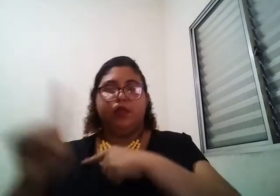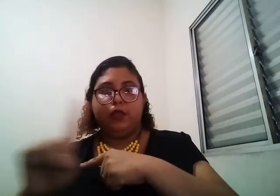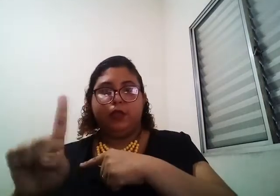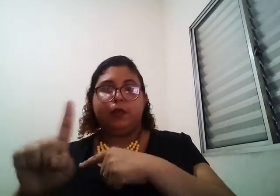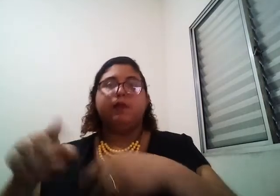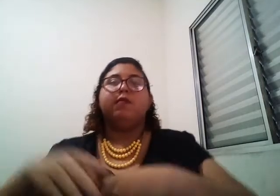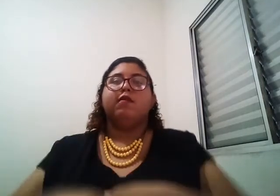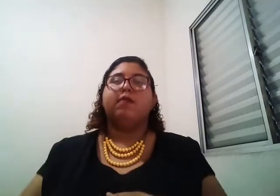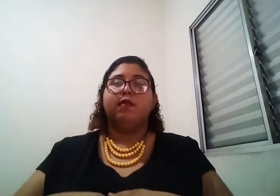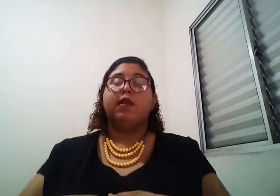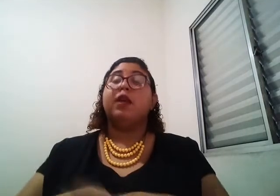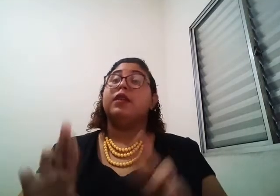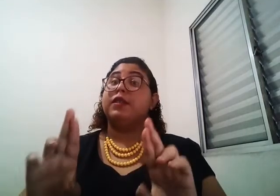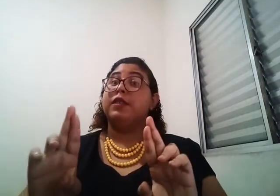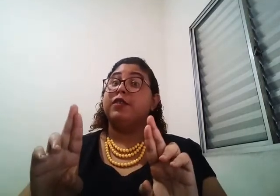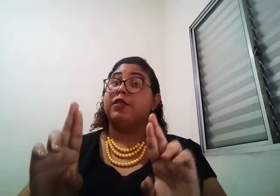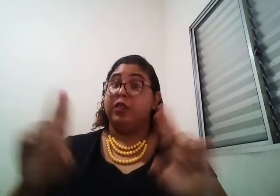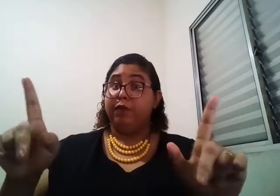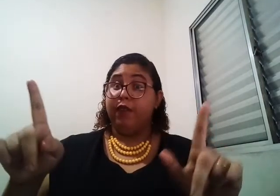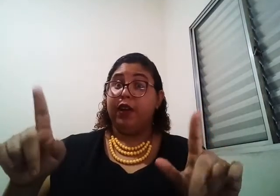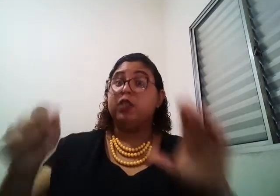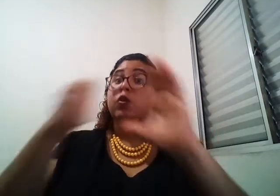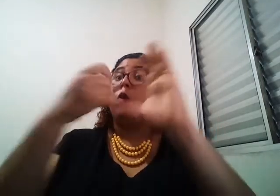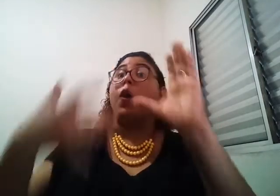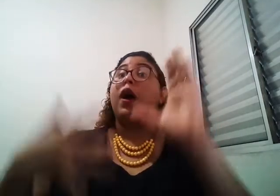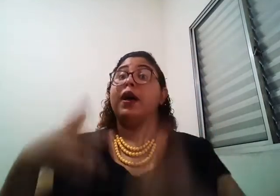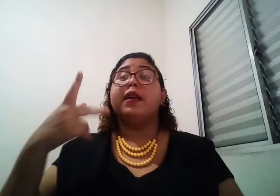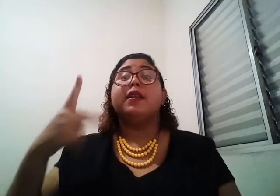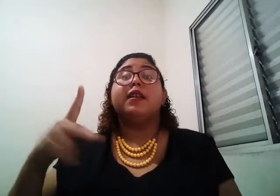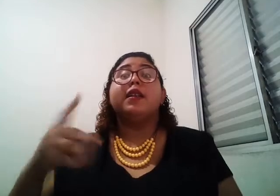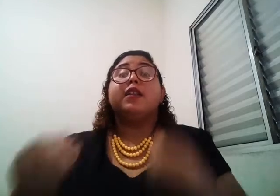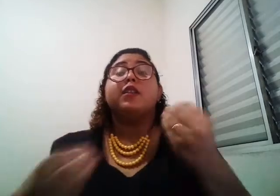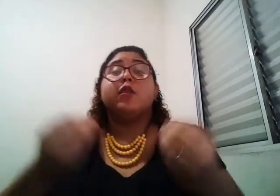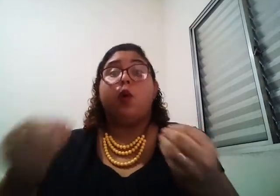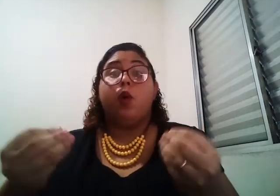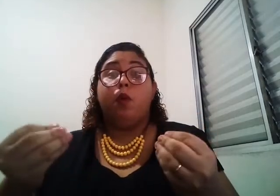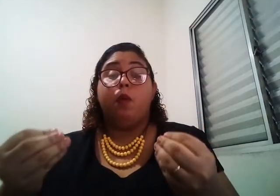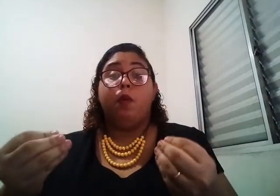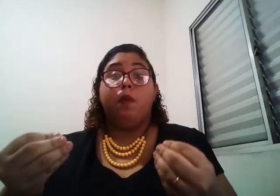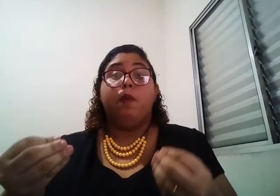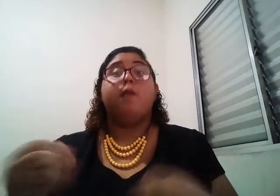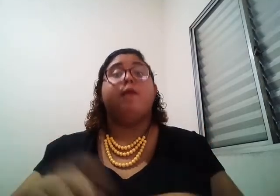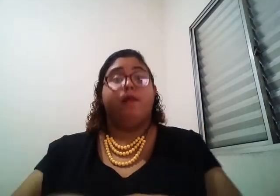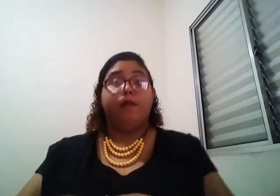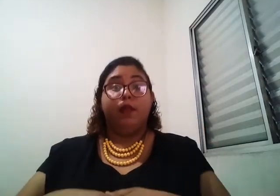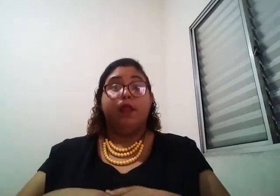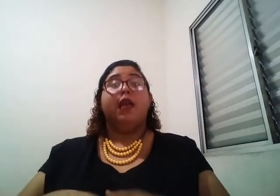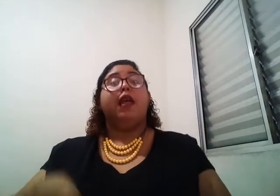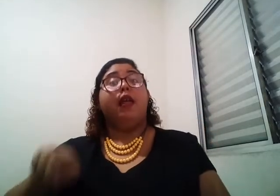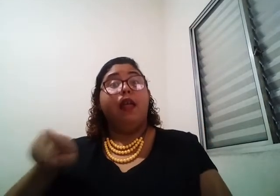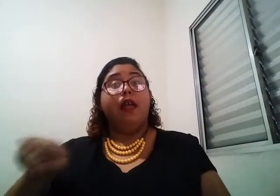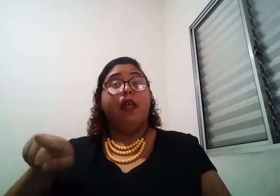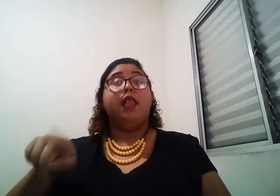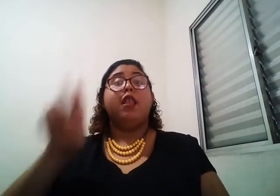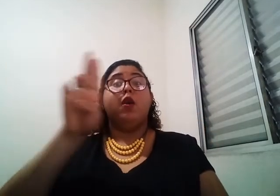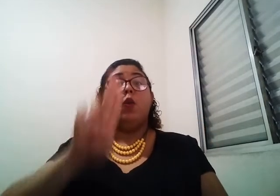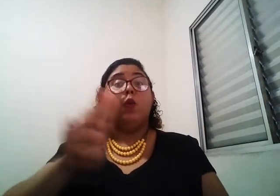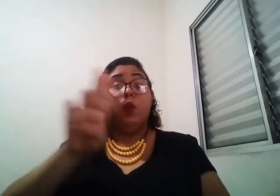apresenta? Uma característica importante, né, dos verbos sem concordância é